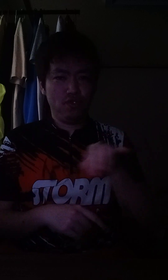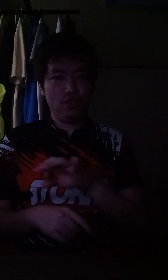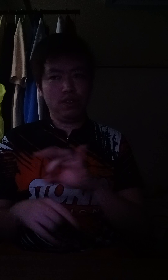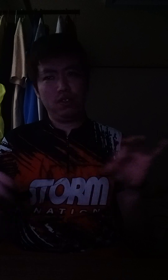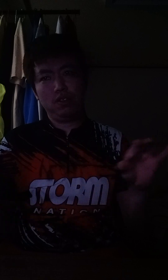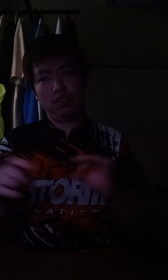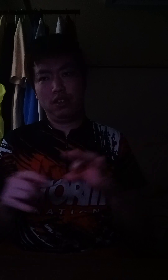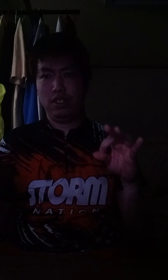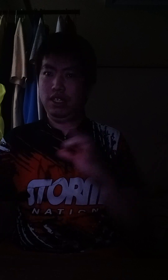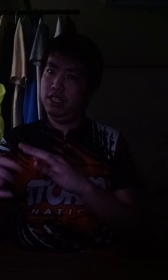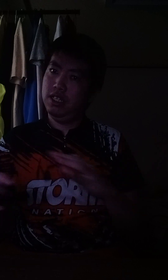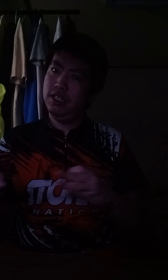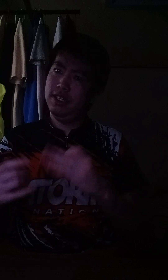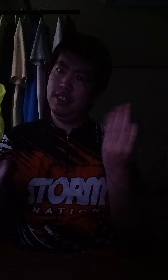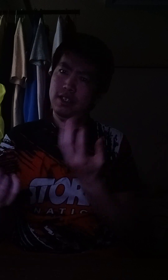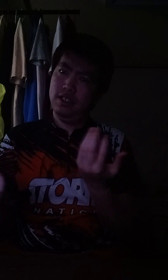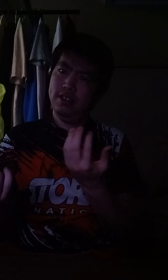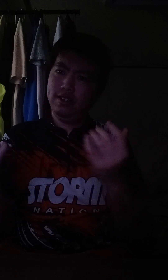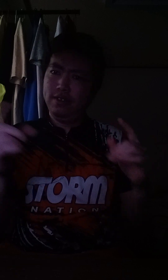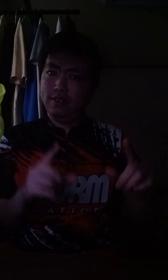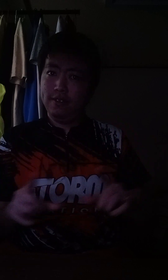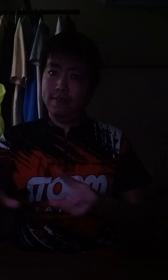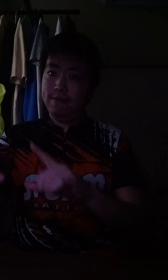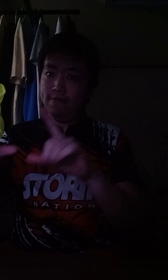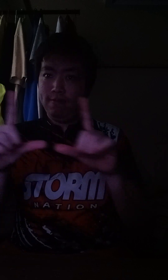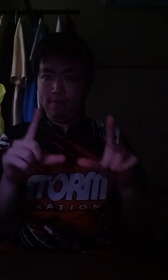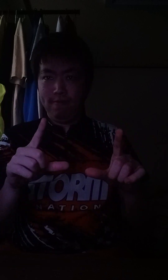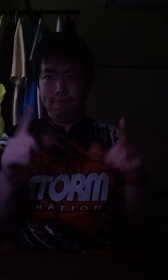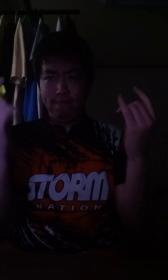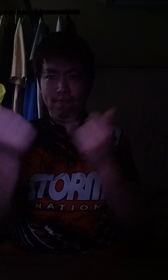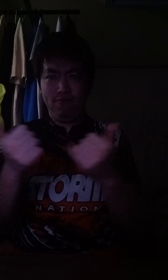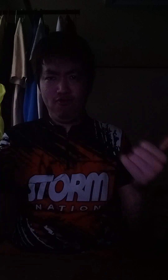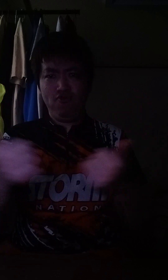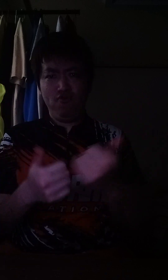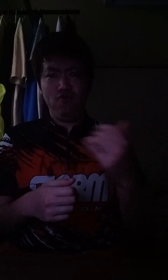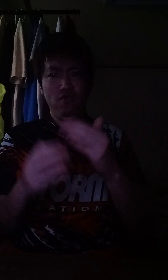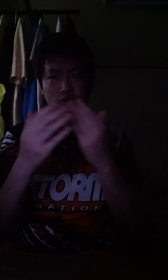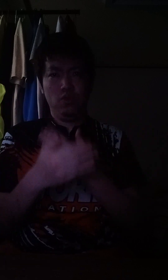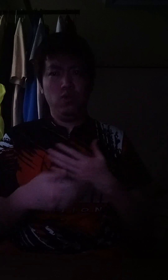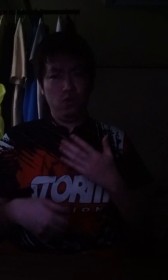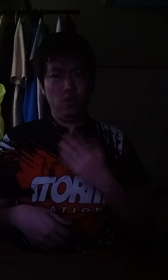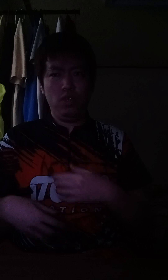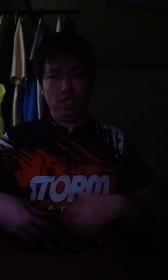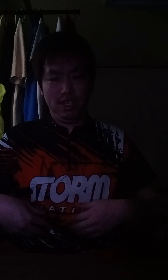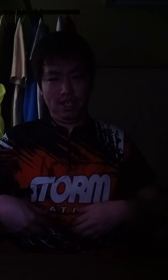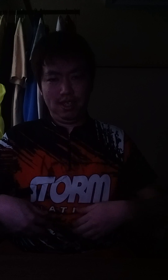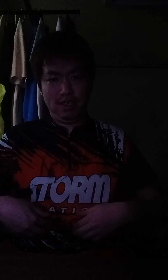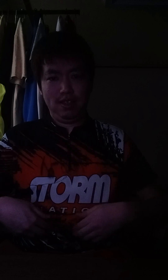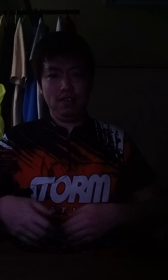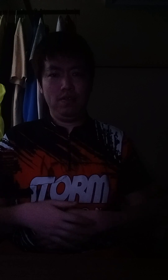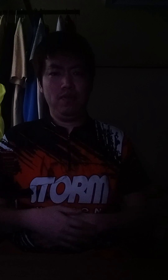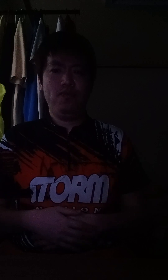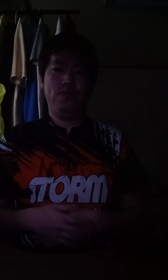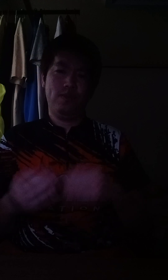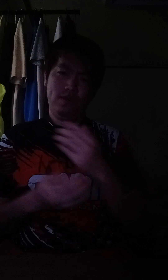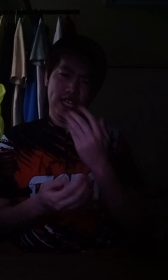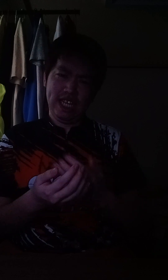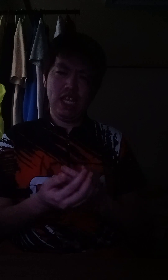이마저도 승현이가 아프면 할 수 없다는 걸 알기에 매 순간이 소중할 뿐입니다. 비록 몸이 힘들지라도